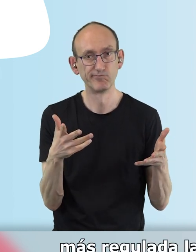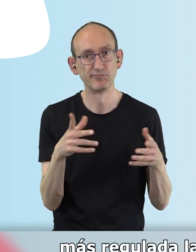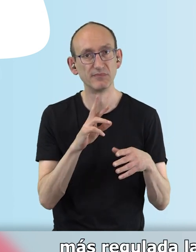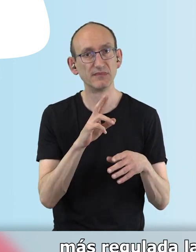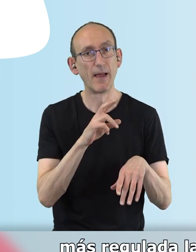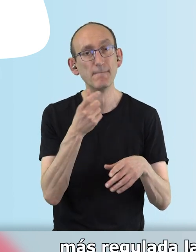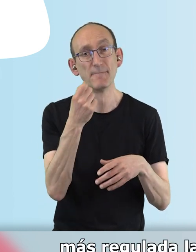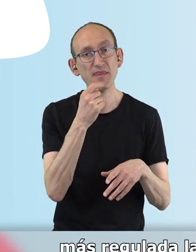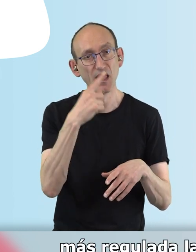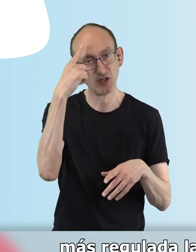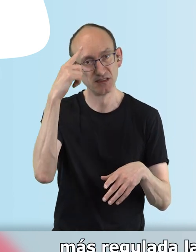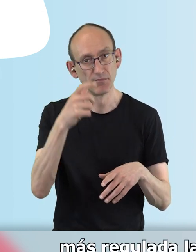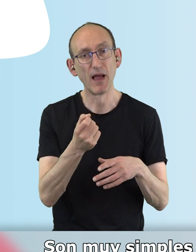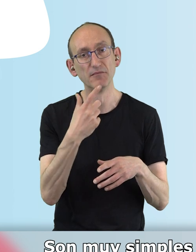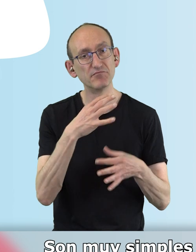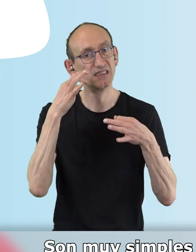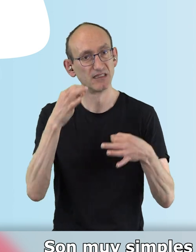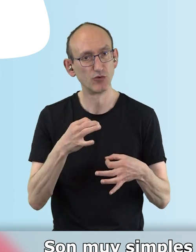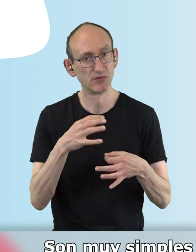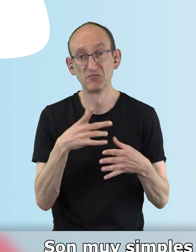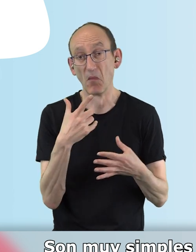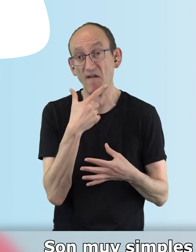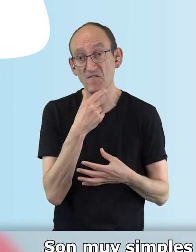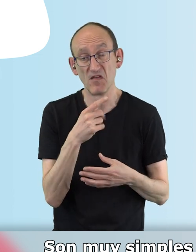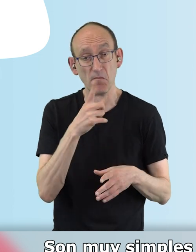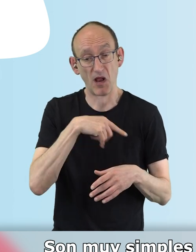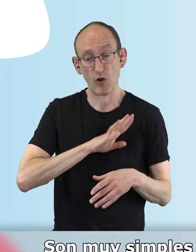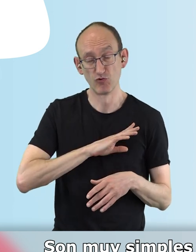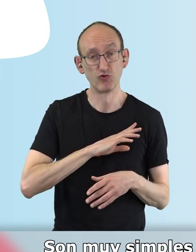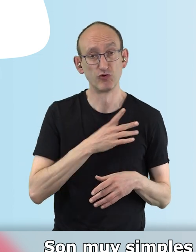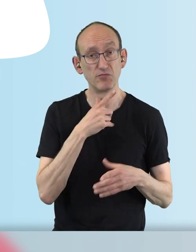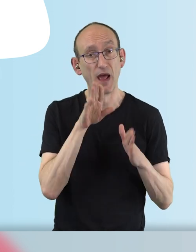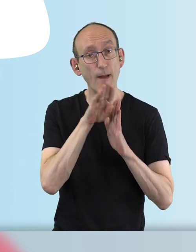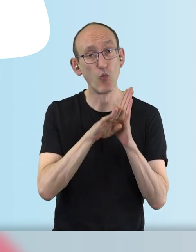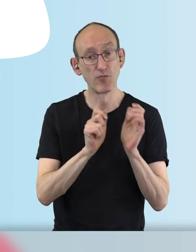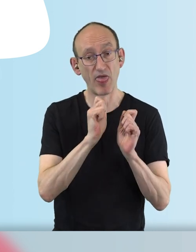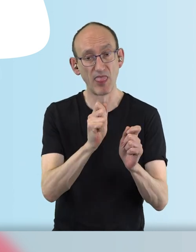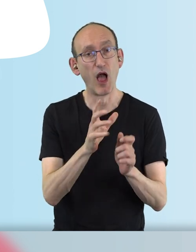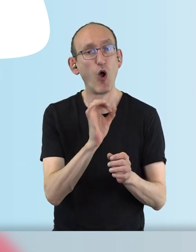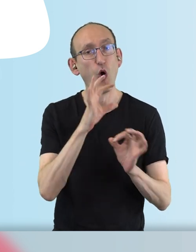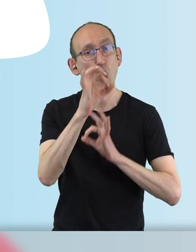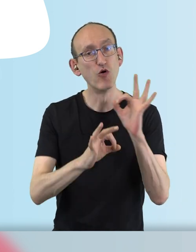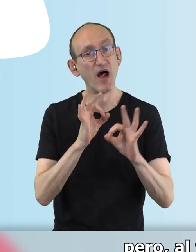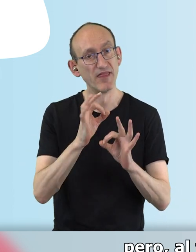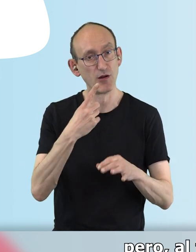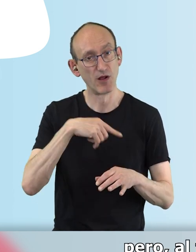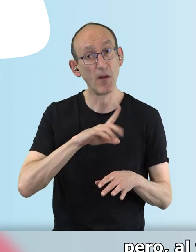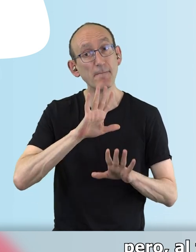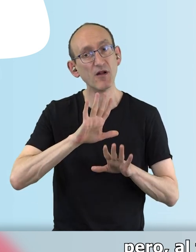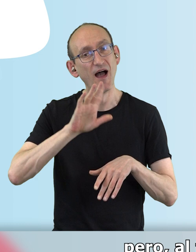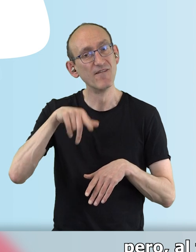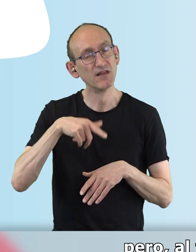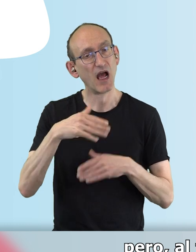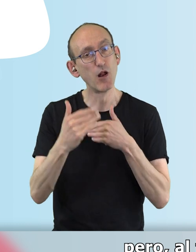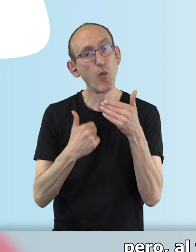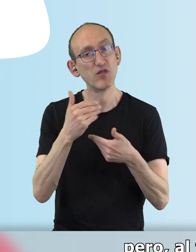más regulada la medicación, ¿no? Y la toma de esta. Son muy simples para nosotros a la hora de programarlos o para organizarlos. Pero al final